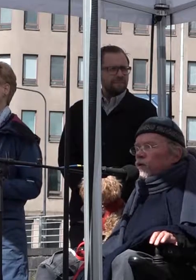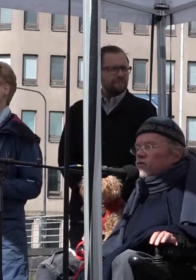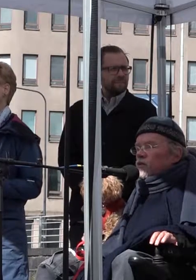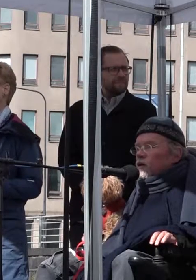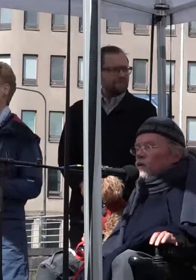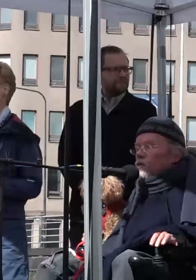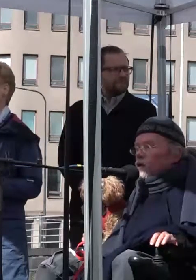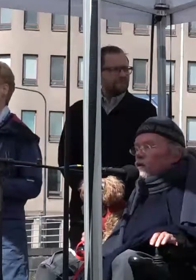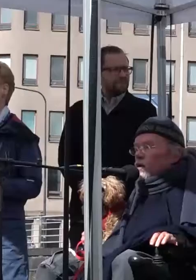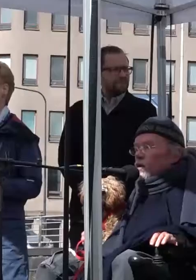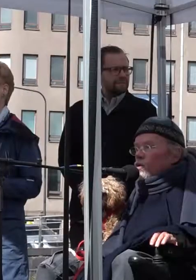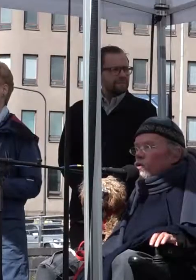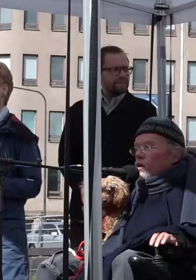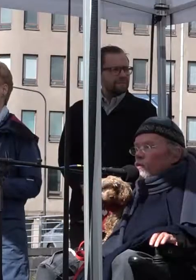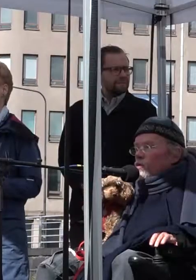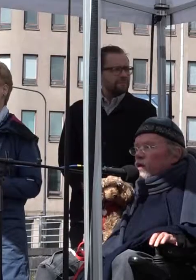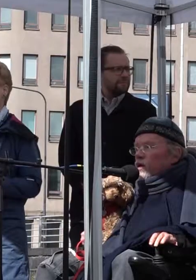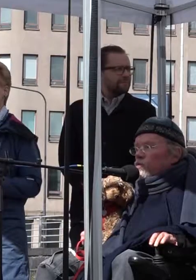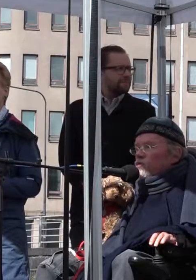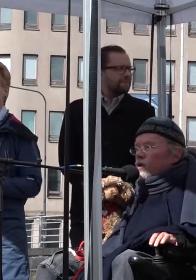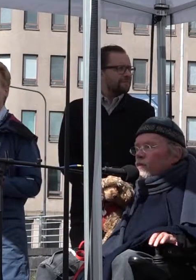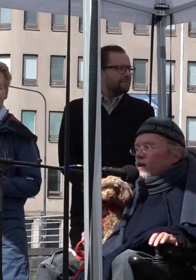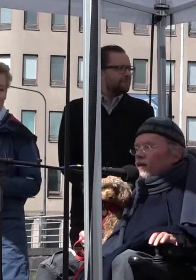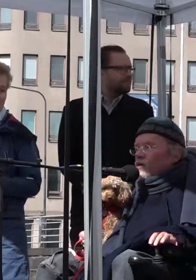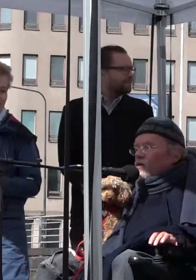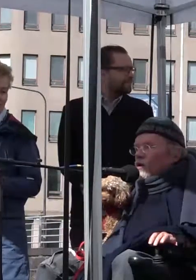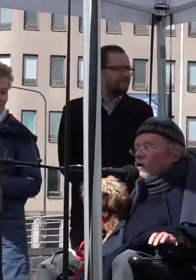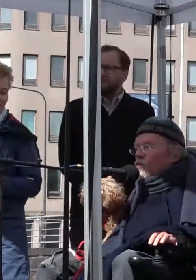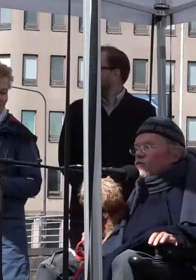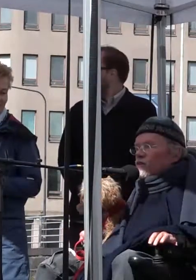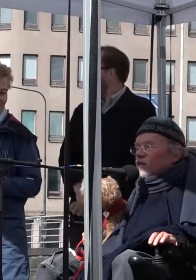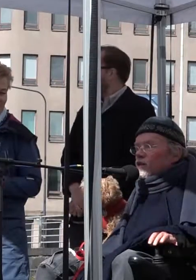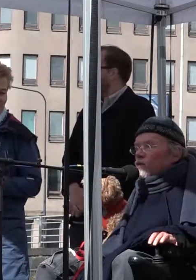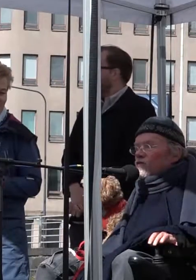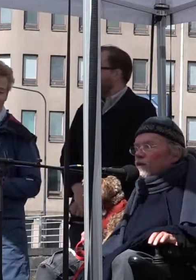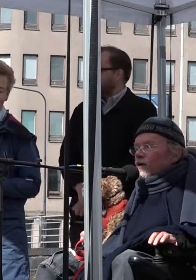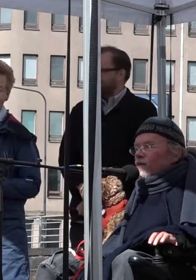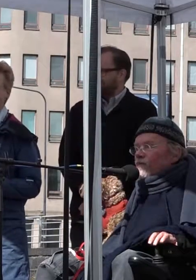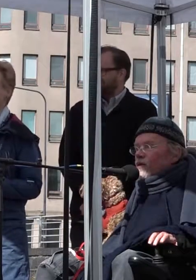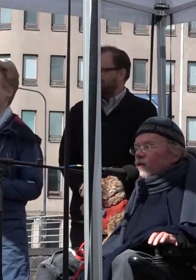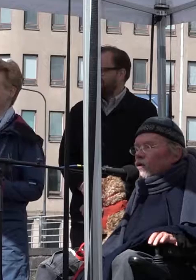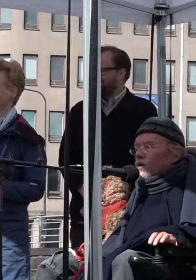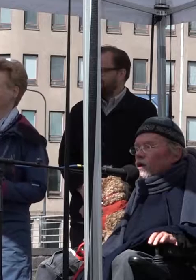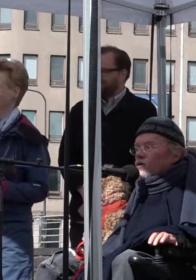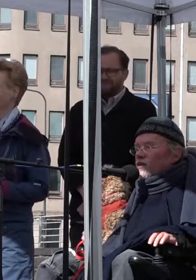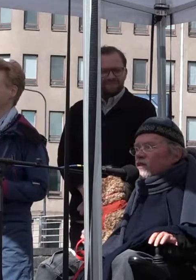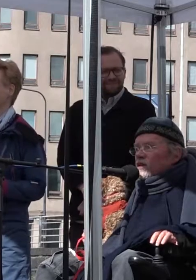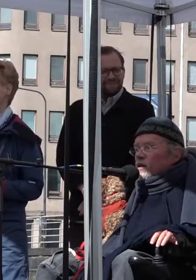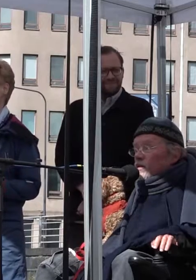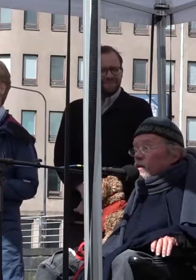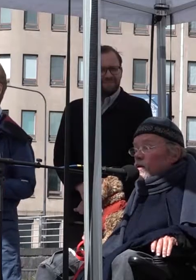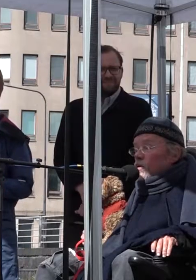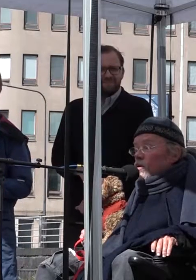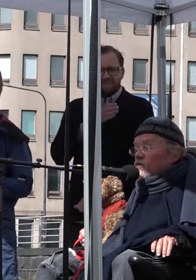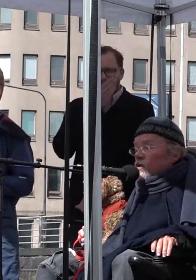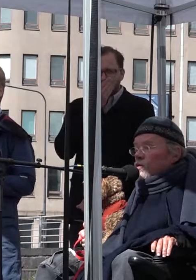kaikki palaset yhtä aikaa kohdalleen, mutta ei nyt muistella menneitä, joka vanhaa muistaa sä tikulla silmään. Ja ollaan iloisia siitä,